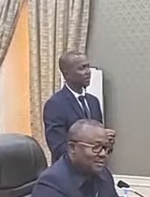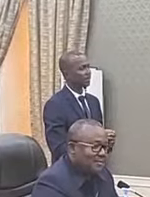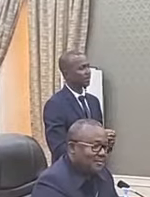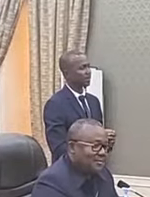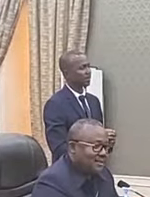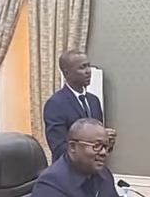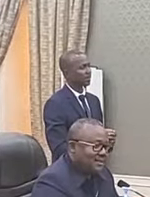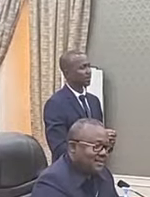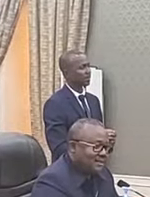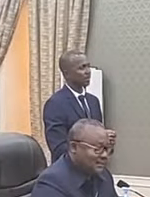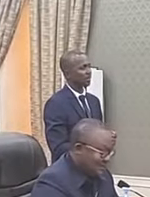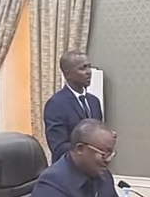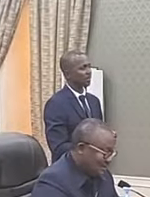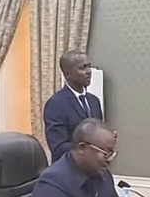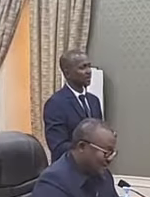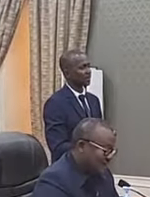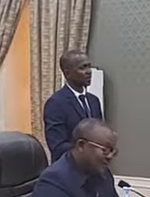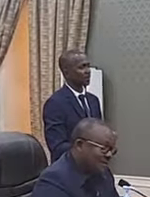Madame la Ministre,